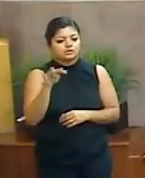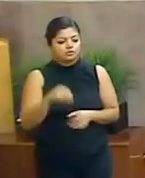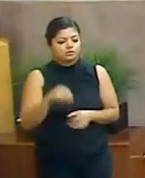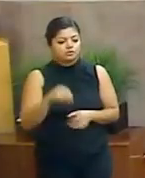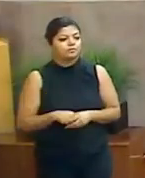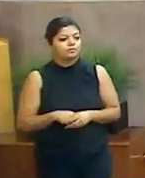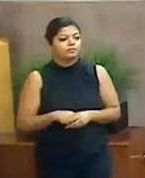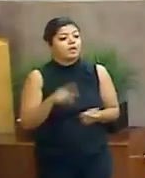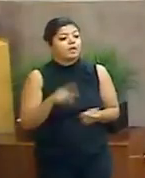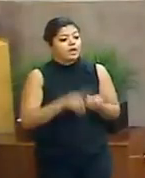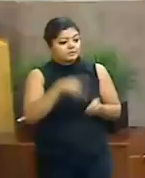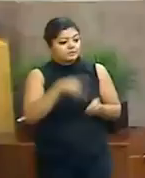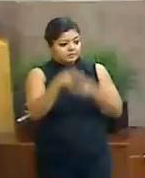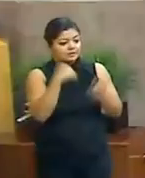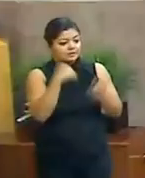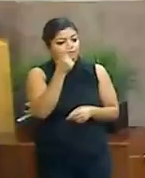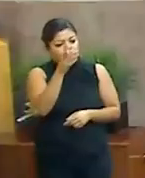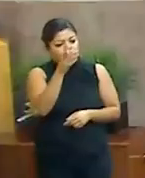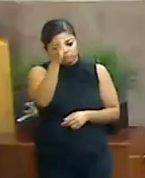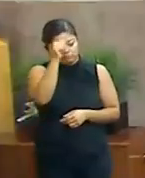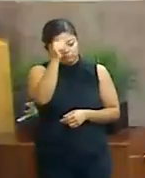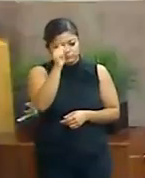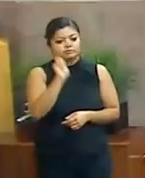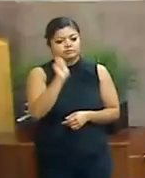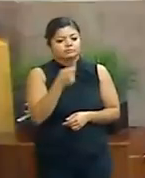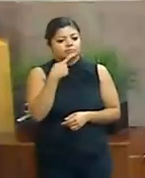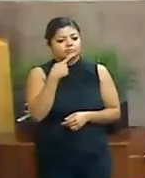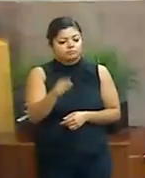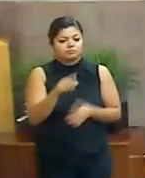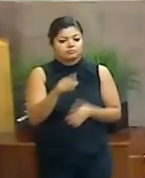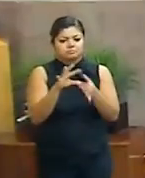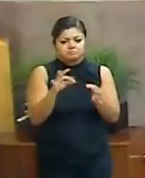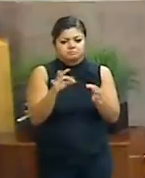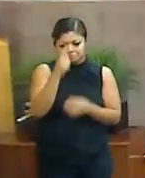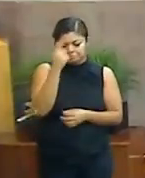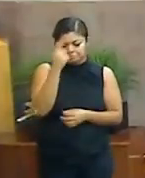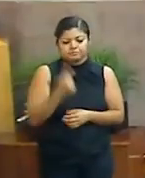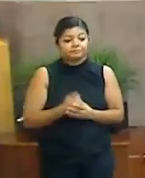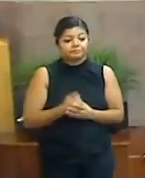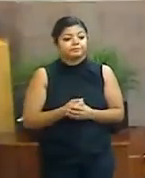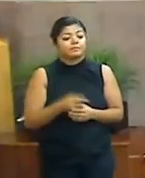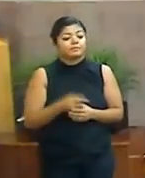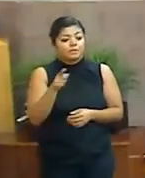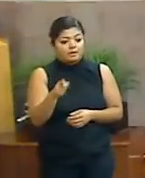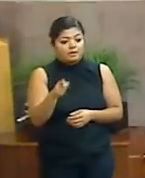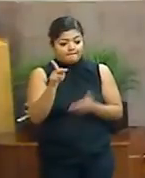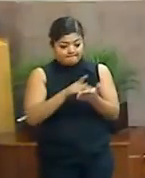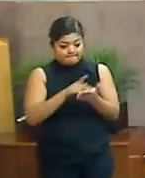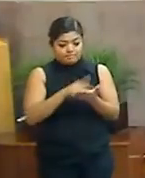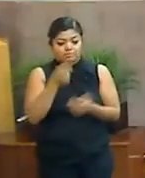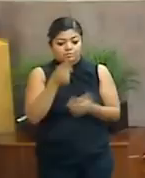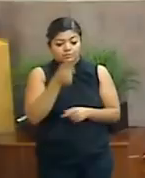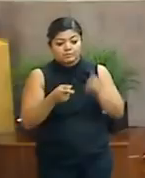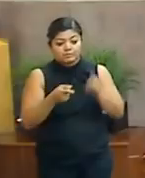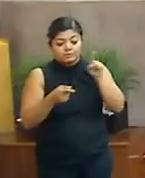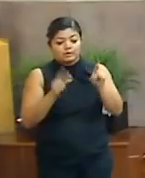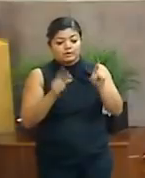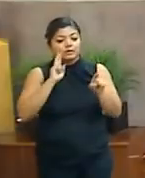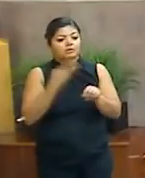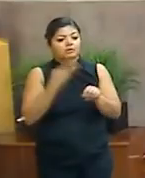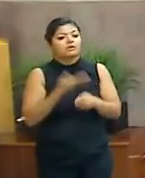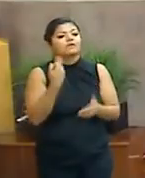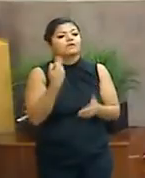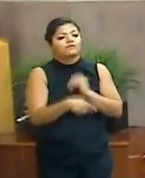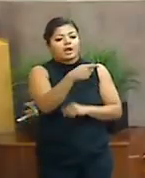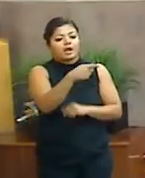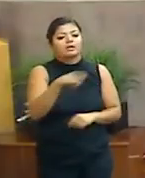la consulta propone confirmar el acto reclamado a saber aduce el partido que la autoridad responsable consideró que carece de interés